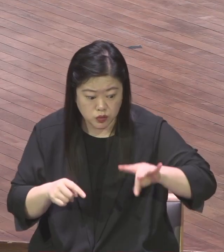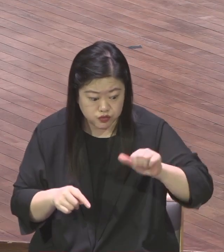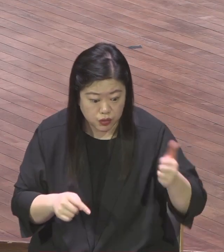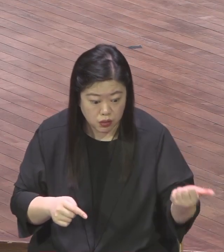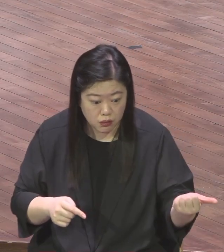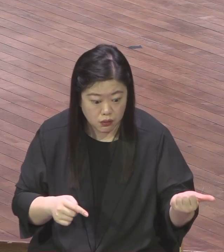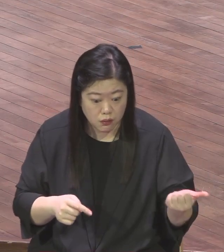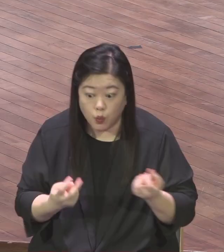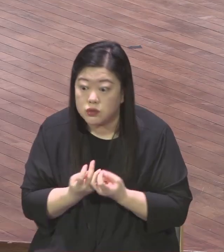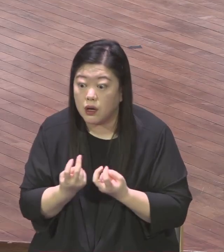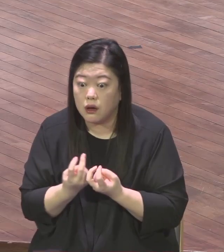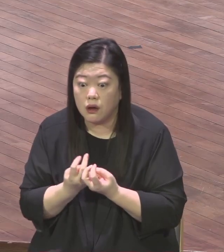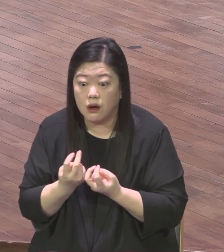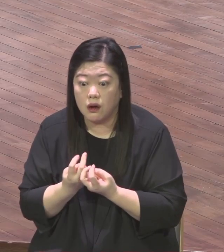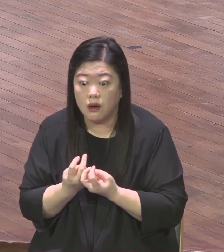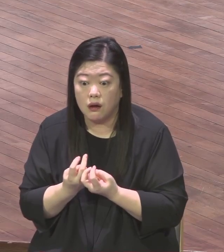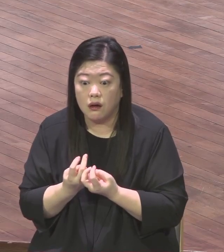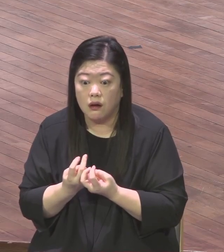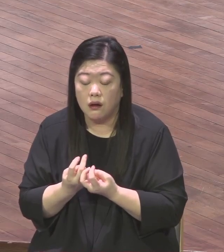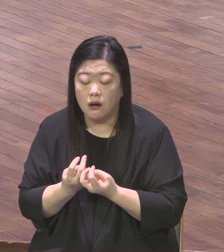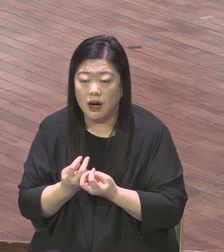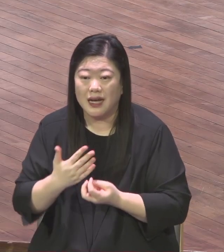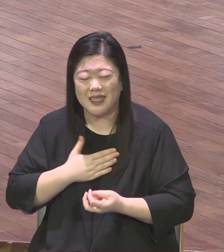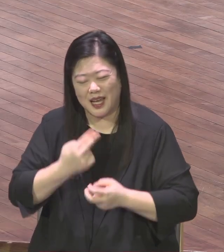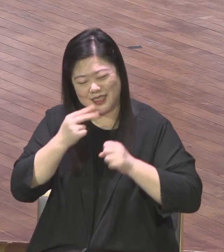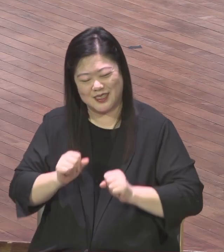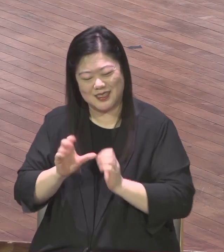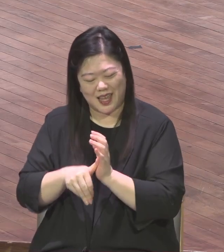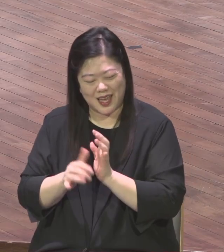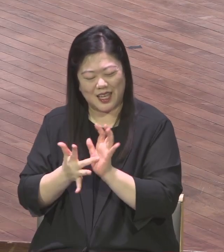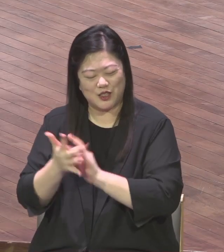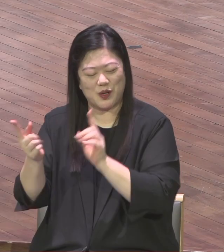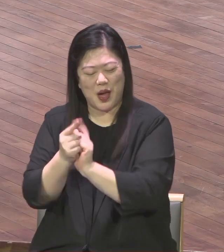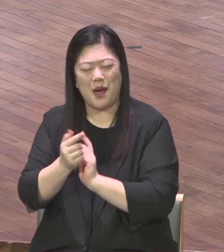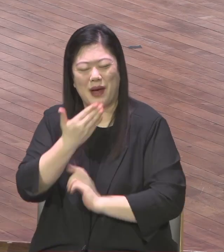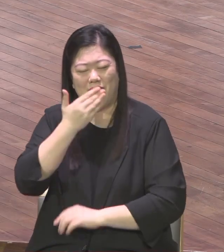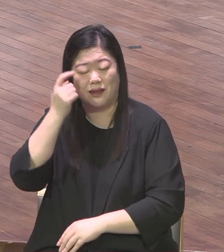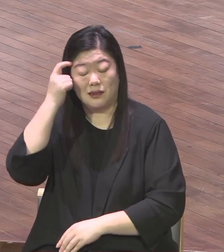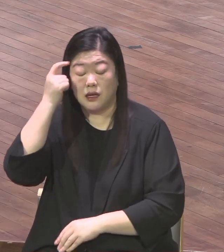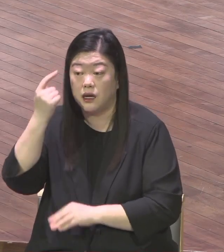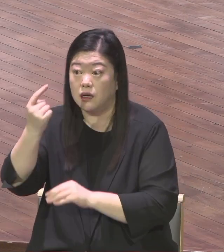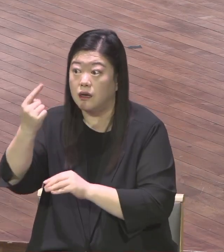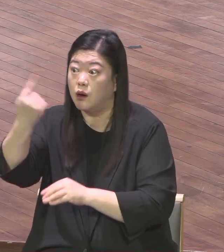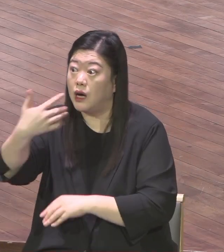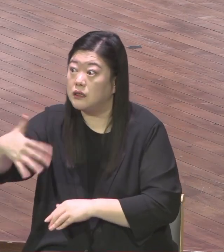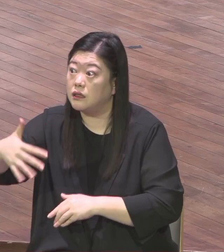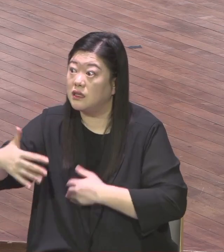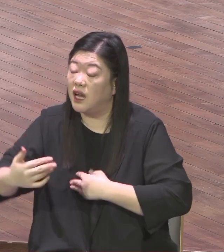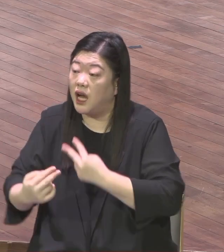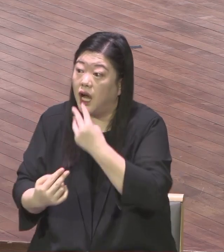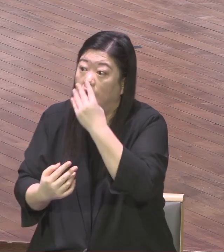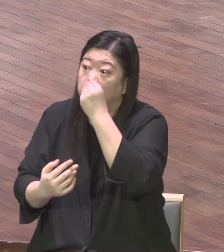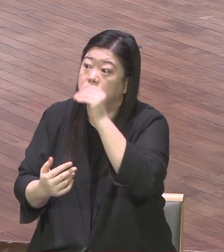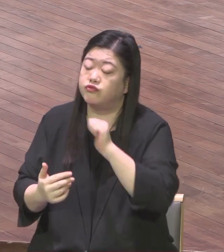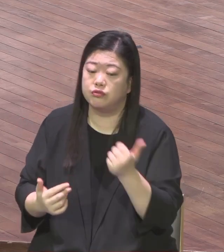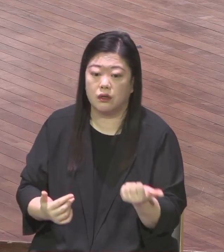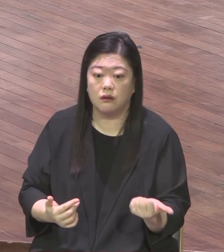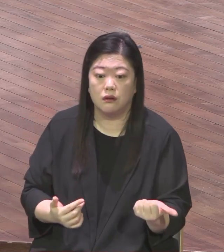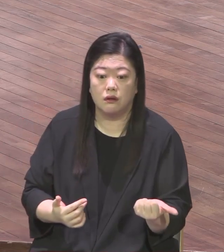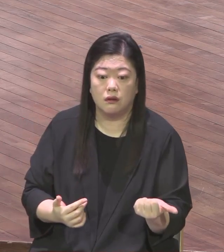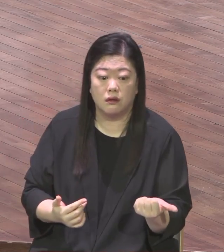영광에 참여할 수 없는 거 아니냐, 죽어버렸으니까. 살아있을 때 오실 줄 알았는데 이미 막